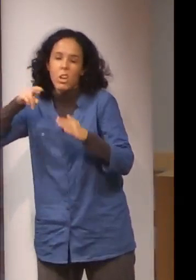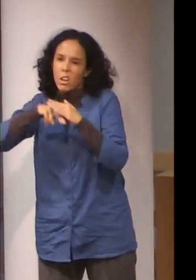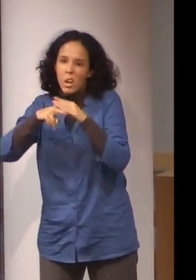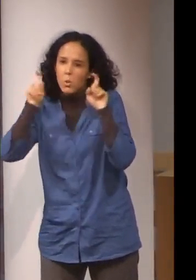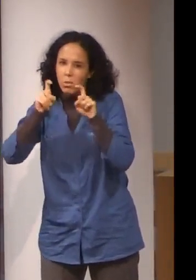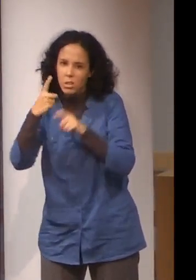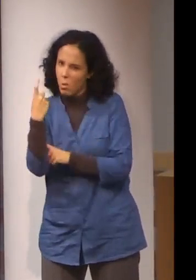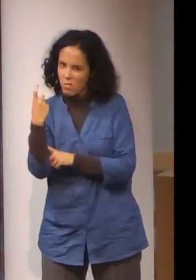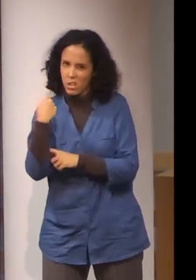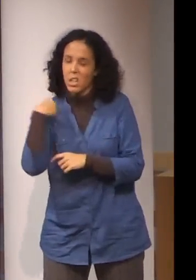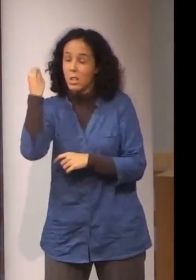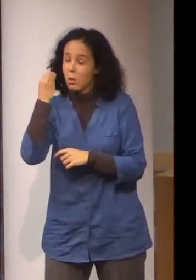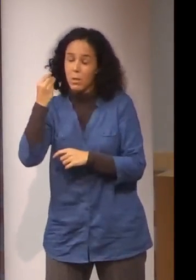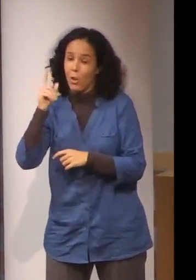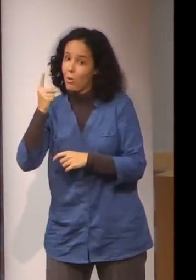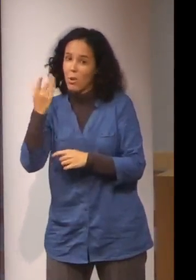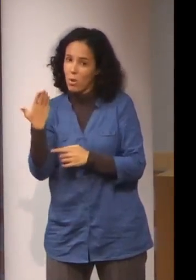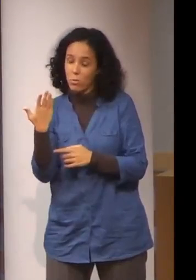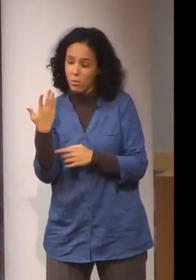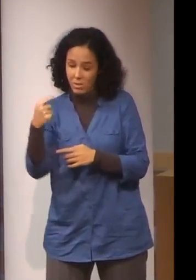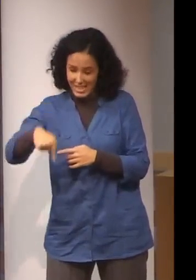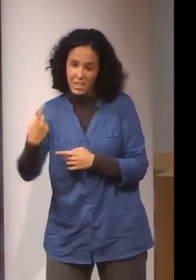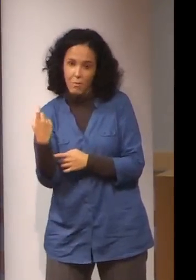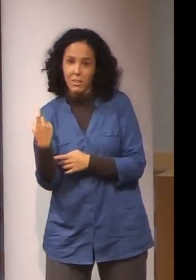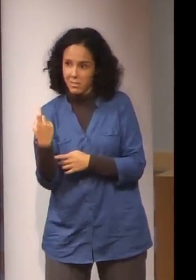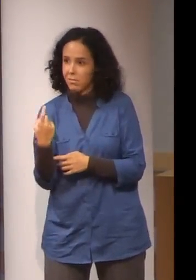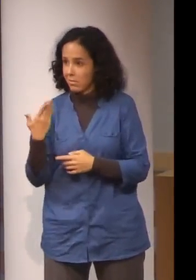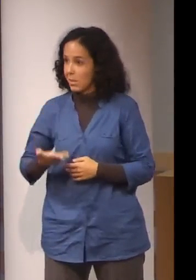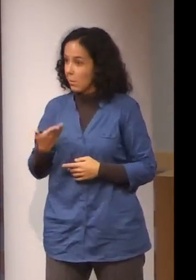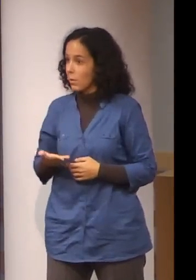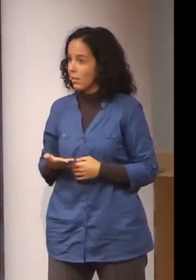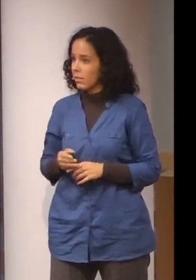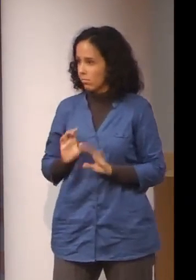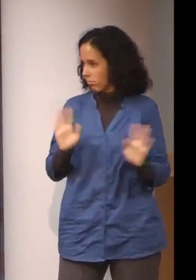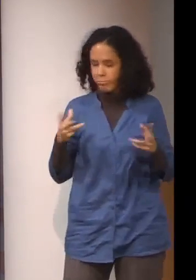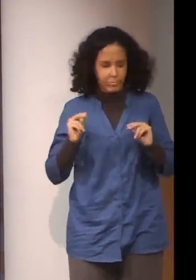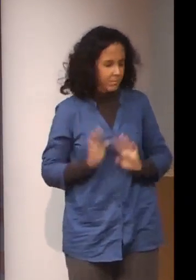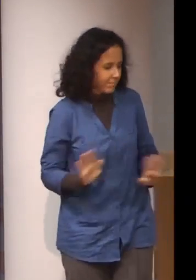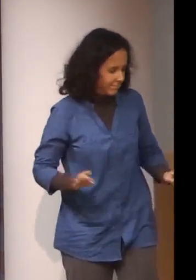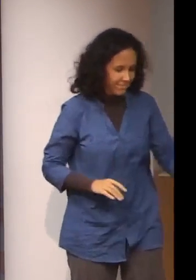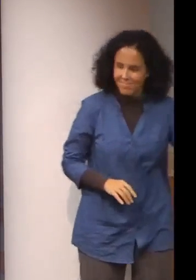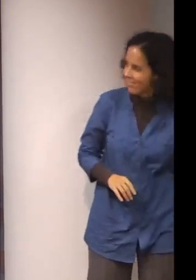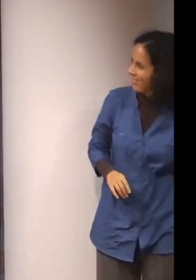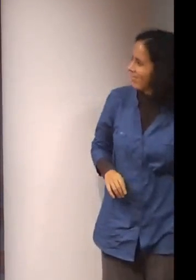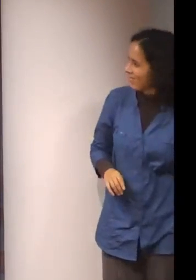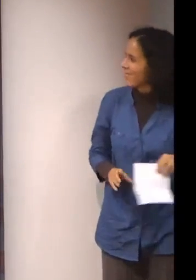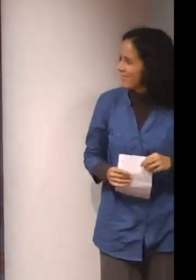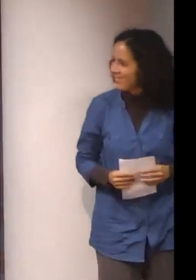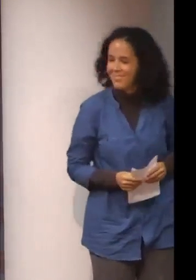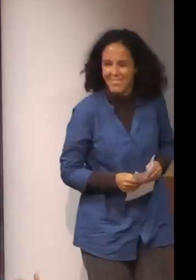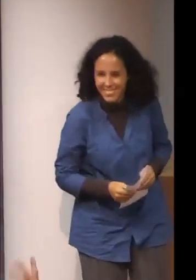esos conocimientos, poder trasladar sus dudas al profesorado y que sea entendible, eso es lo que necesitamos en este país. Ya está.